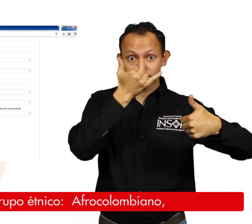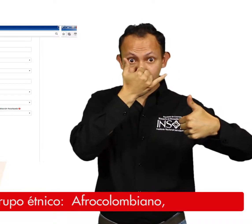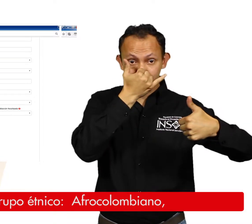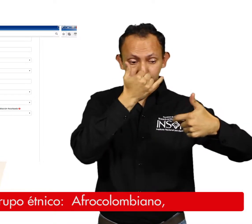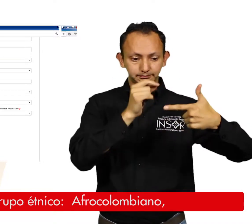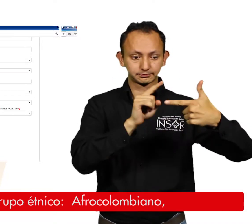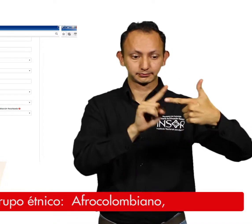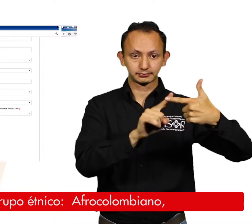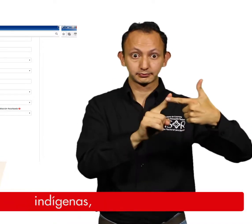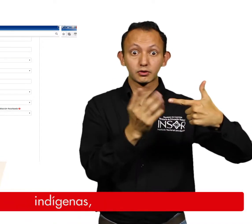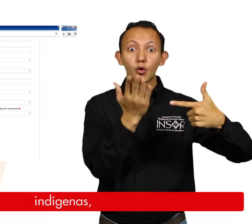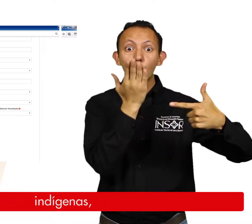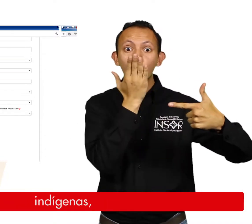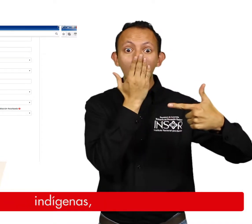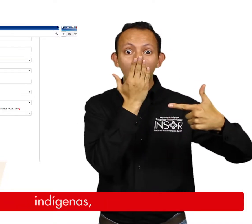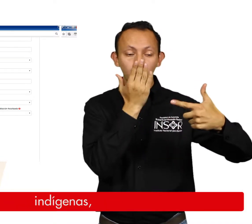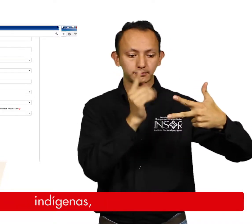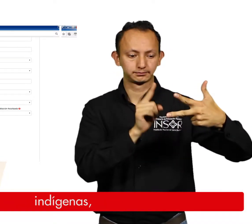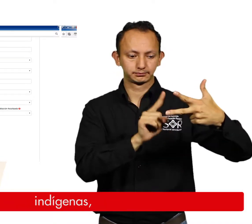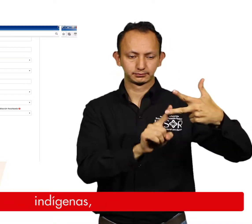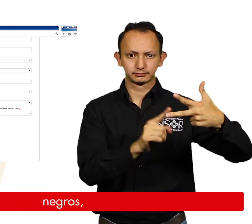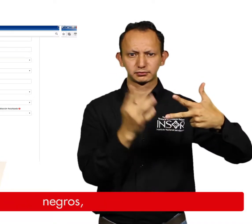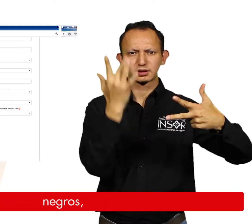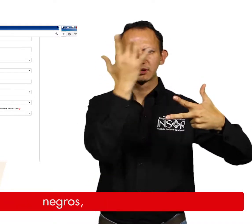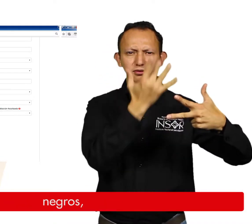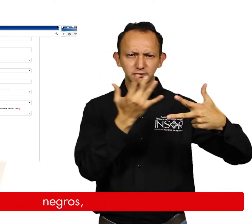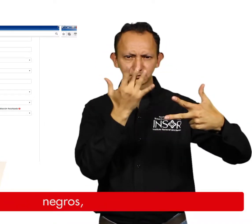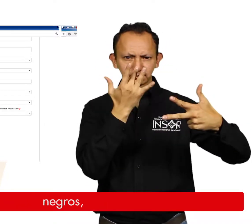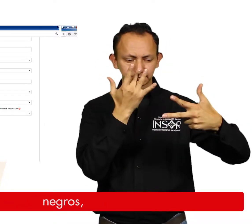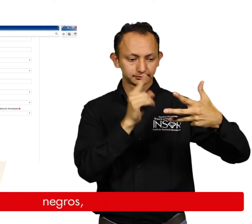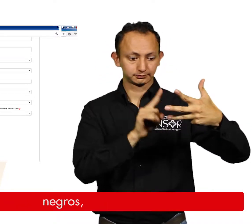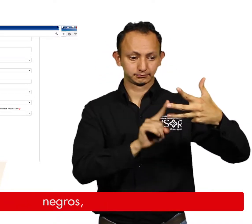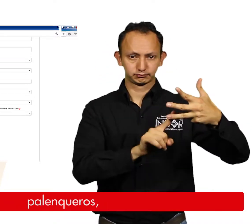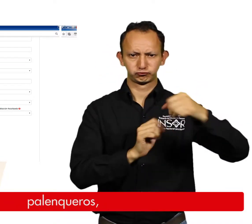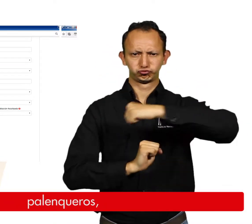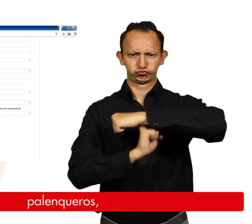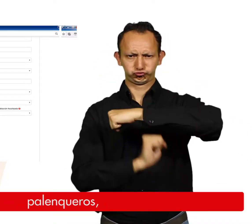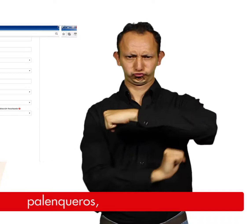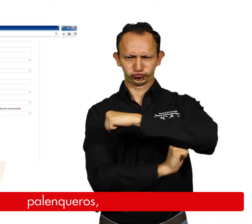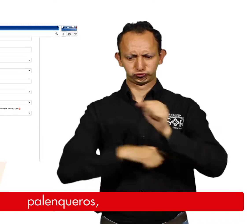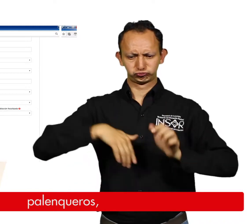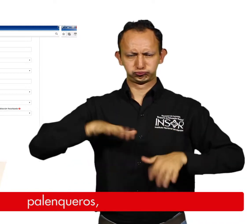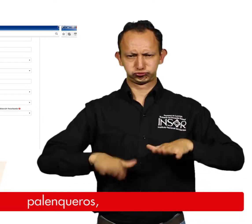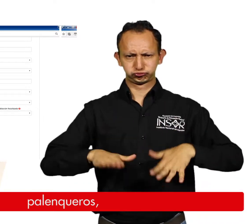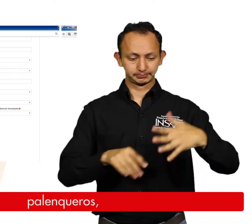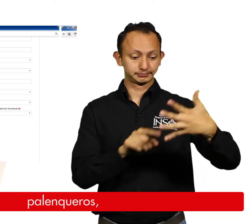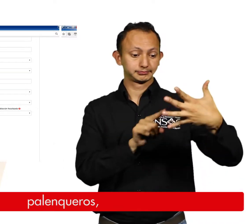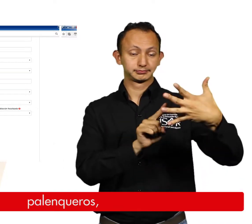afrocolombiano, indígenas, negros, palenqueros,